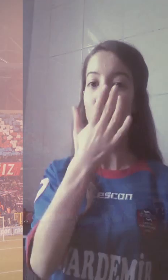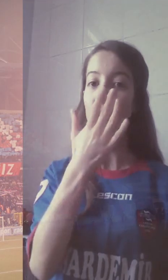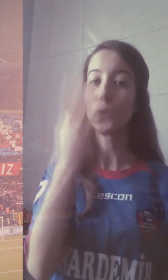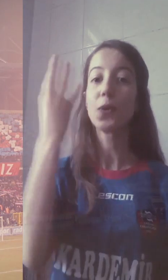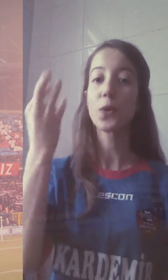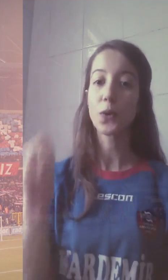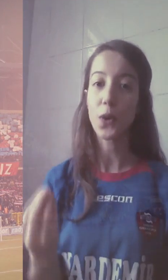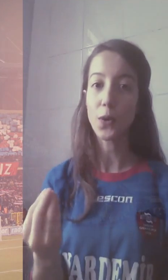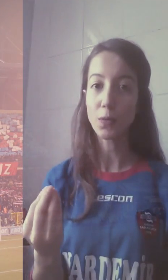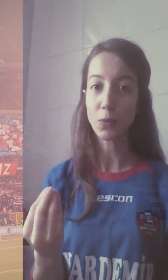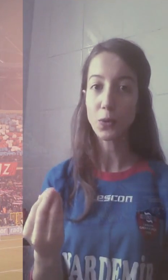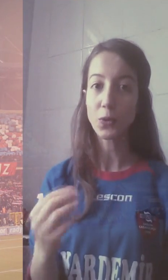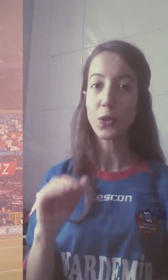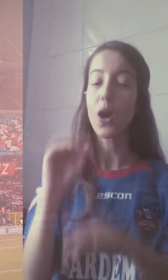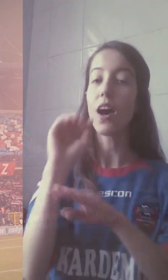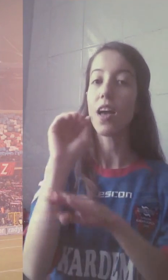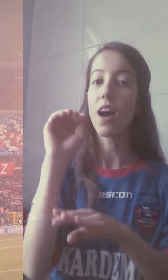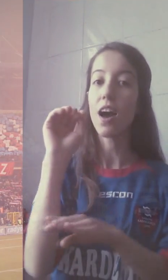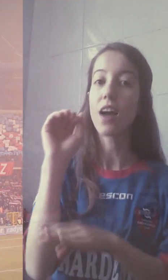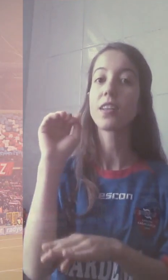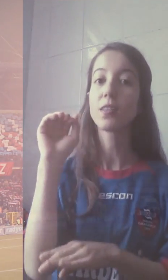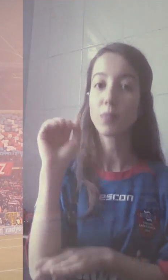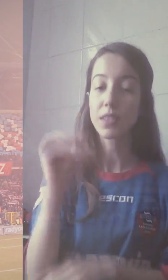karık olmuş